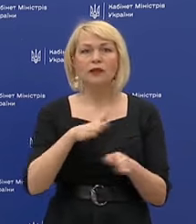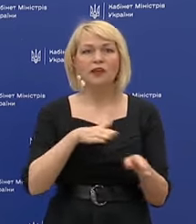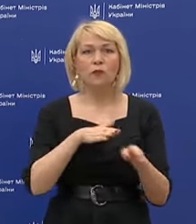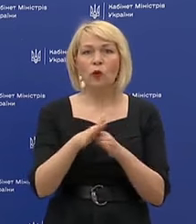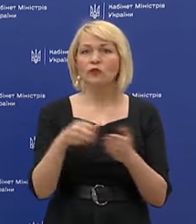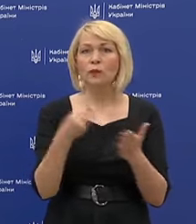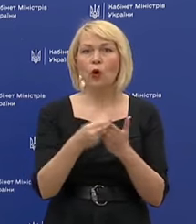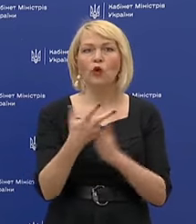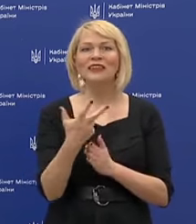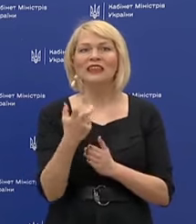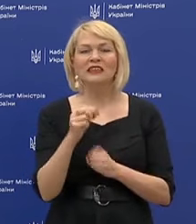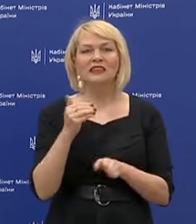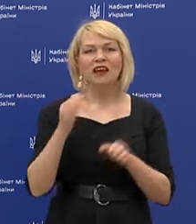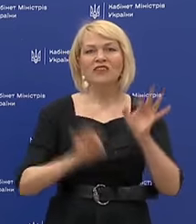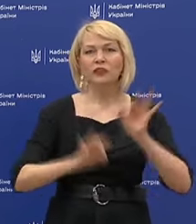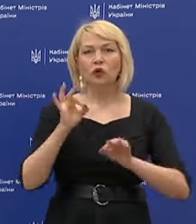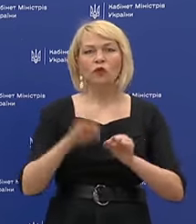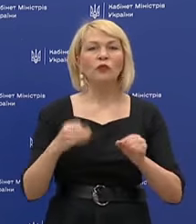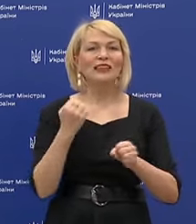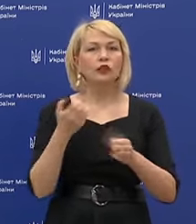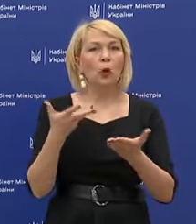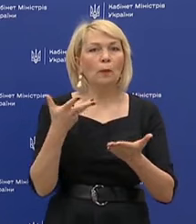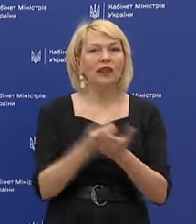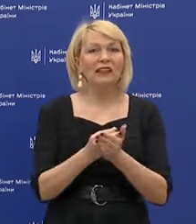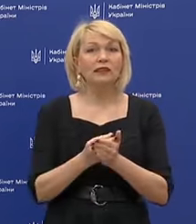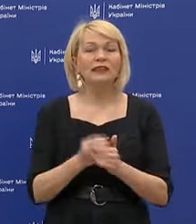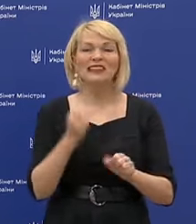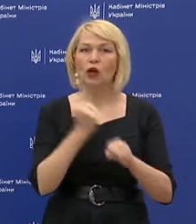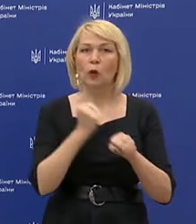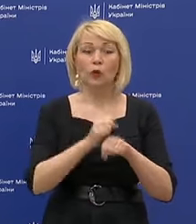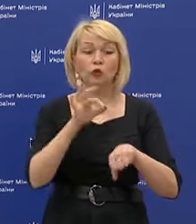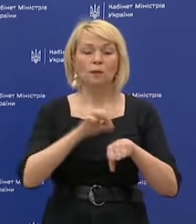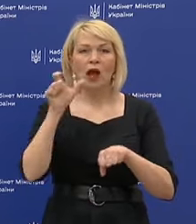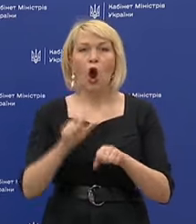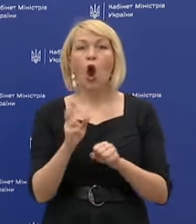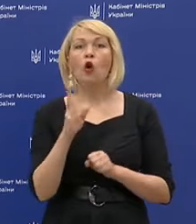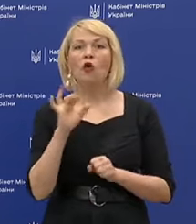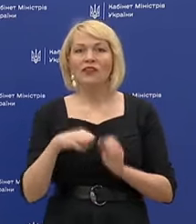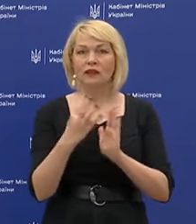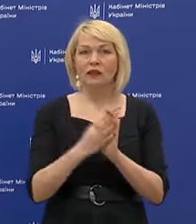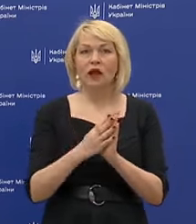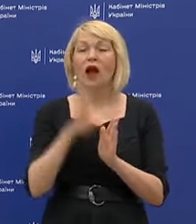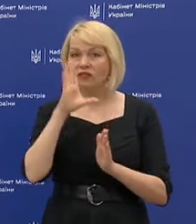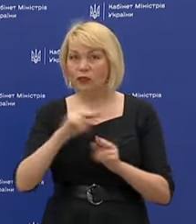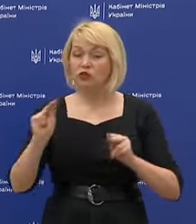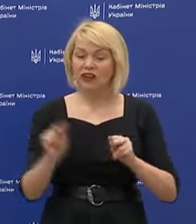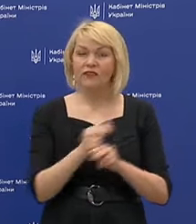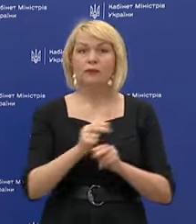обсязі 300% доплати за роботу з пацієнтами, хворими на COVID-19. Чи вдалося вам нарешті виправити